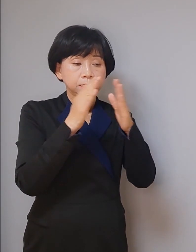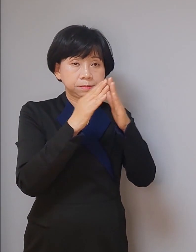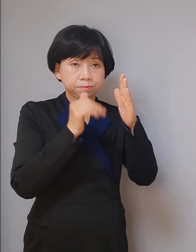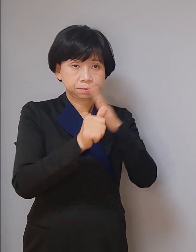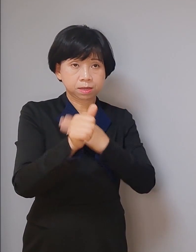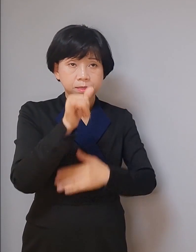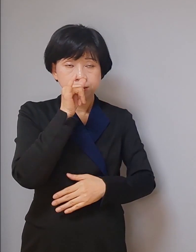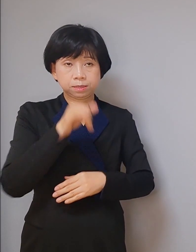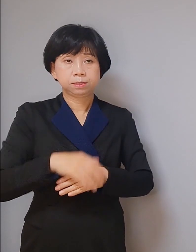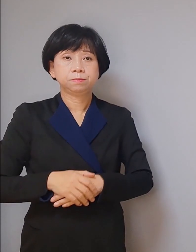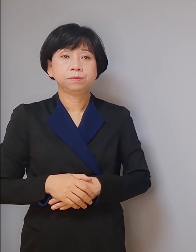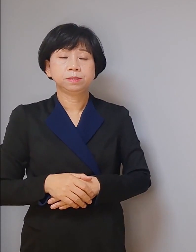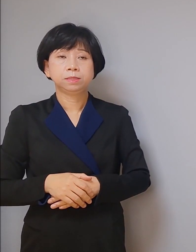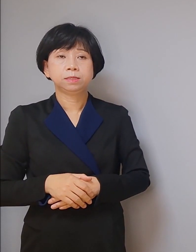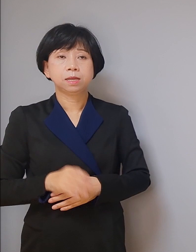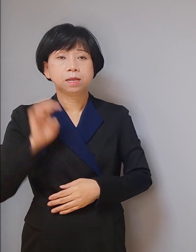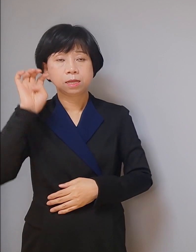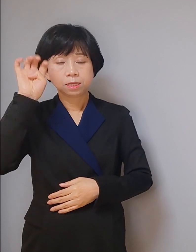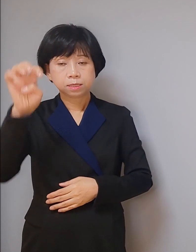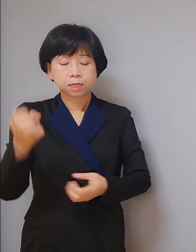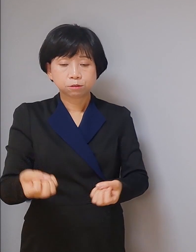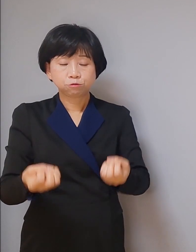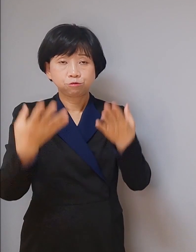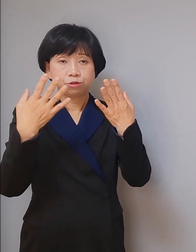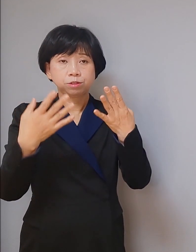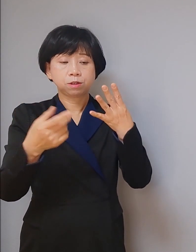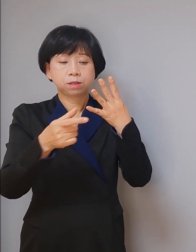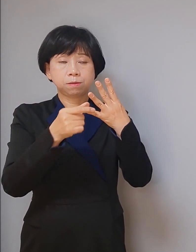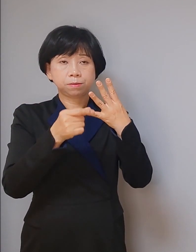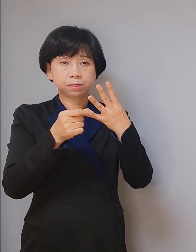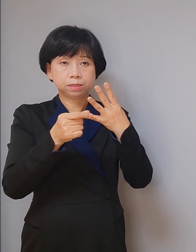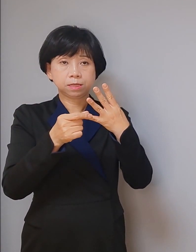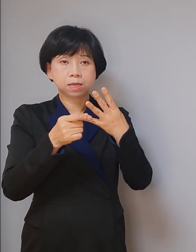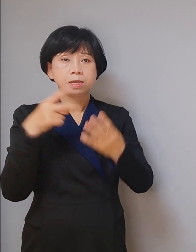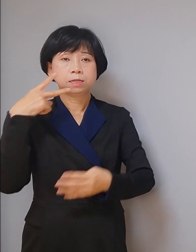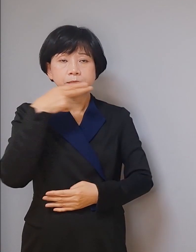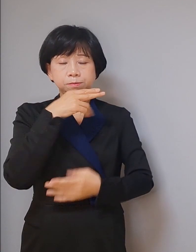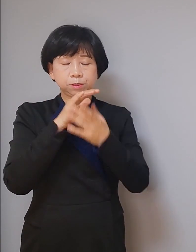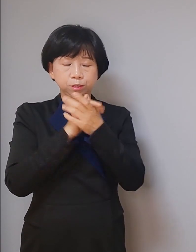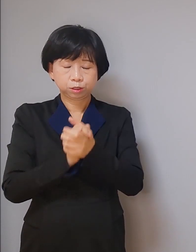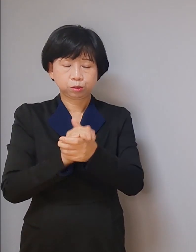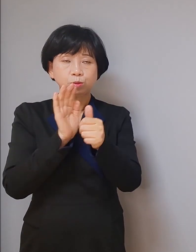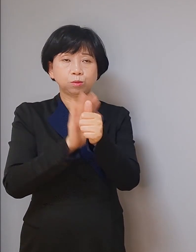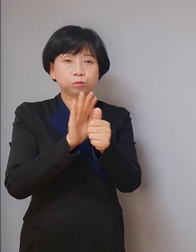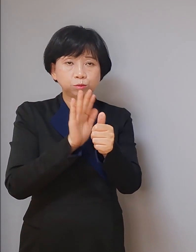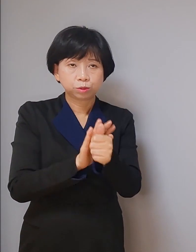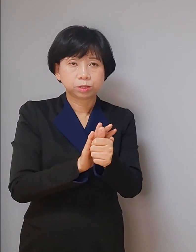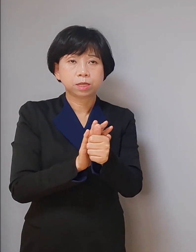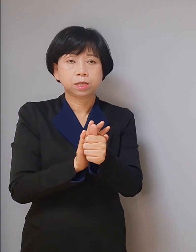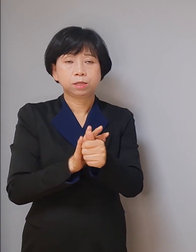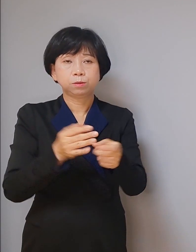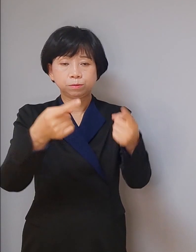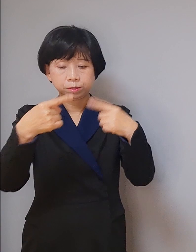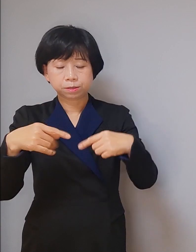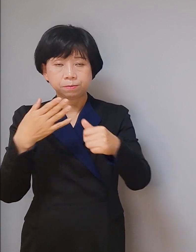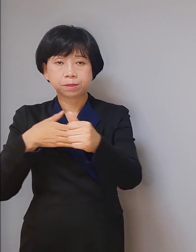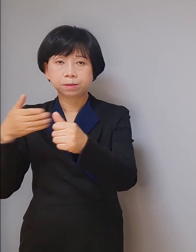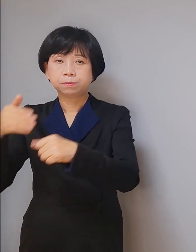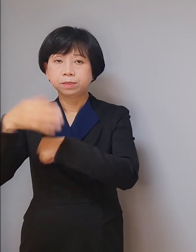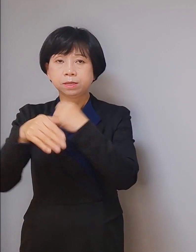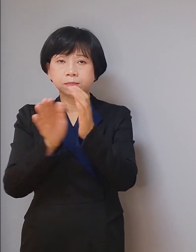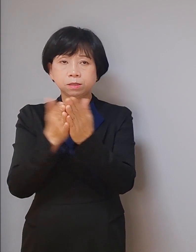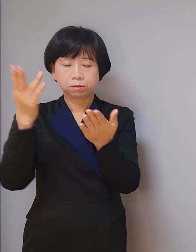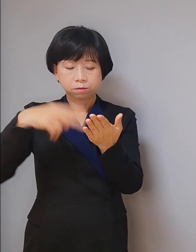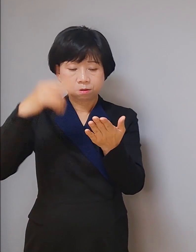넷째 사순절 주간입니다. 사순절의 세 가지 전통인 금식, 기도, 구제에 동참 바랍니다. 성경 일독하신 분이